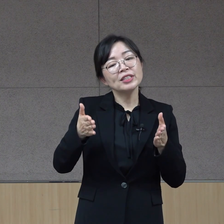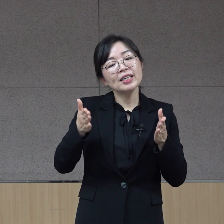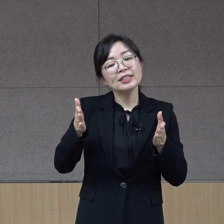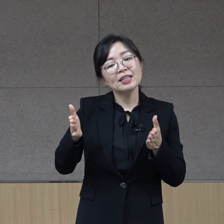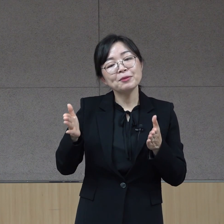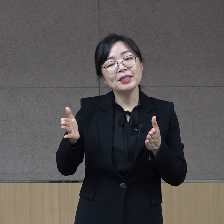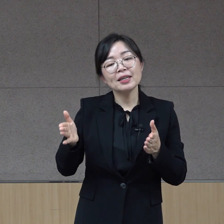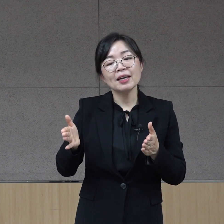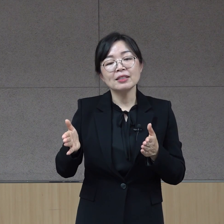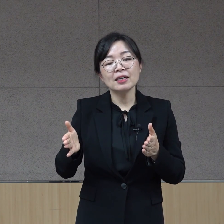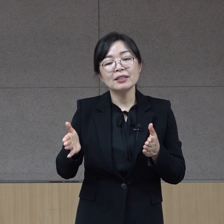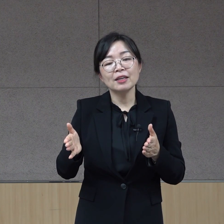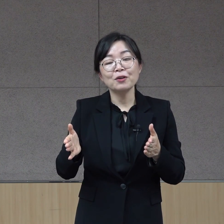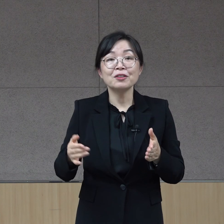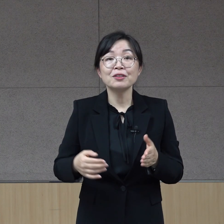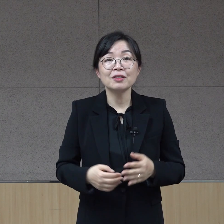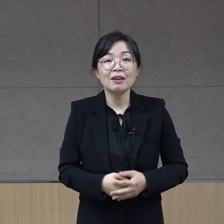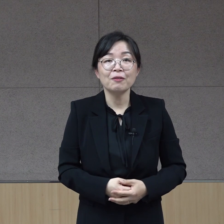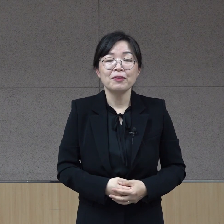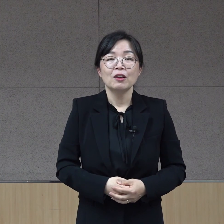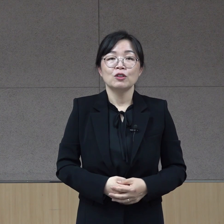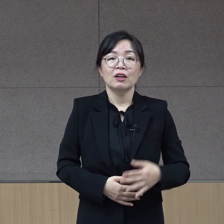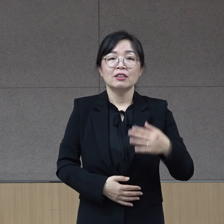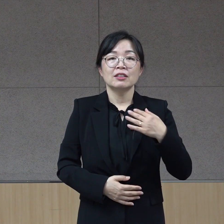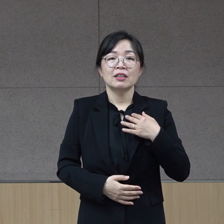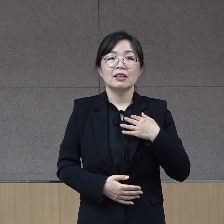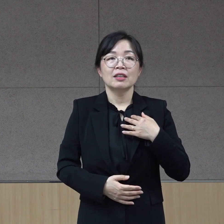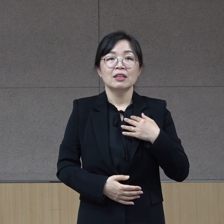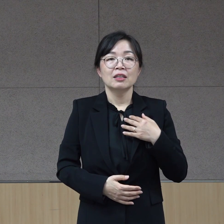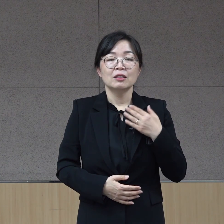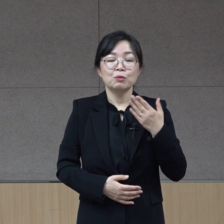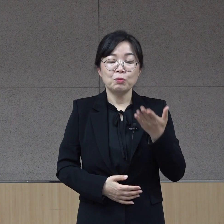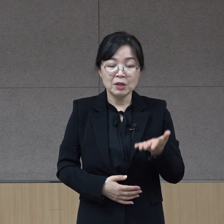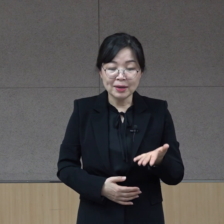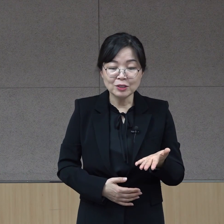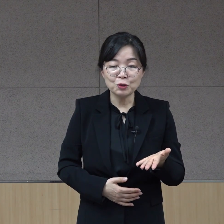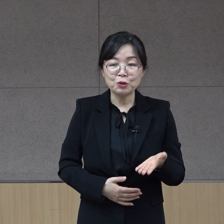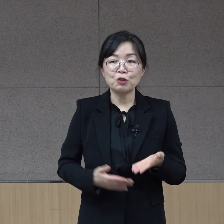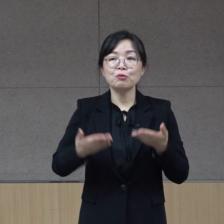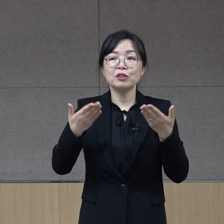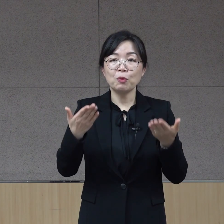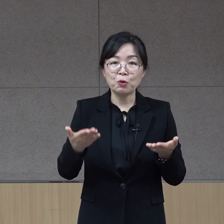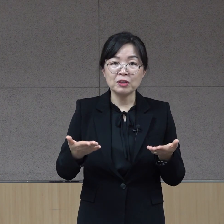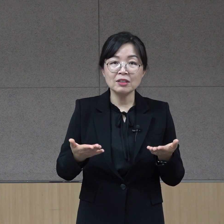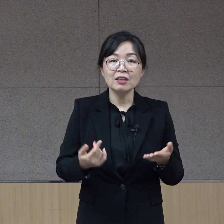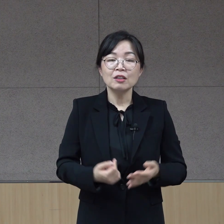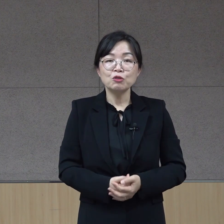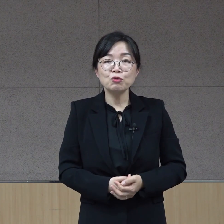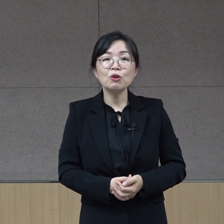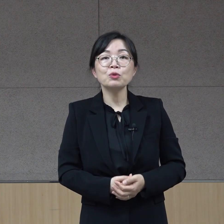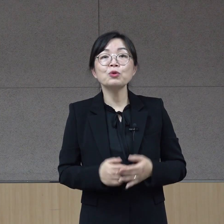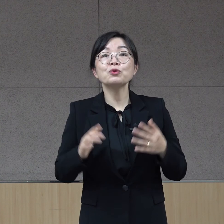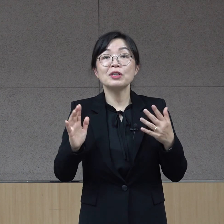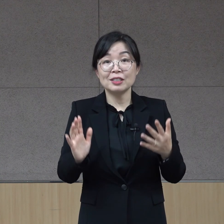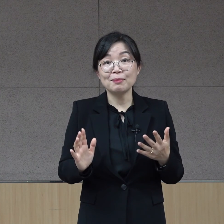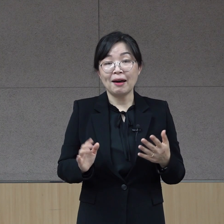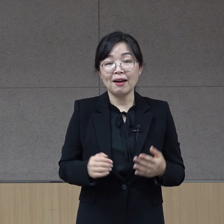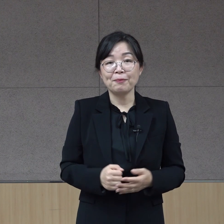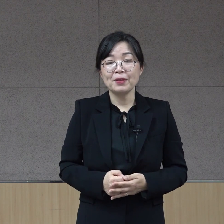문장이 짧으니까 괜찮아요. 그러는데요. 제가 이제 일반적으로 여러분들이 보고 있는 수어 통역도 있지만